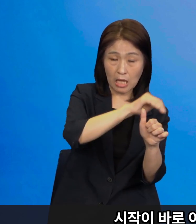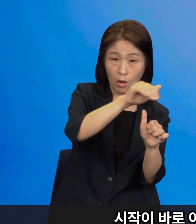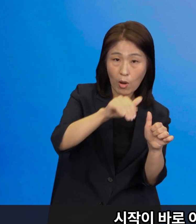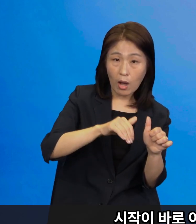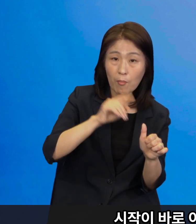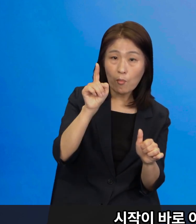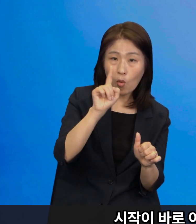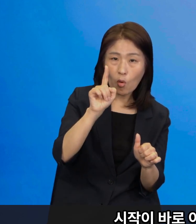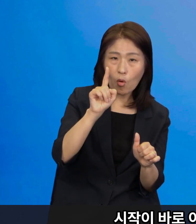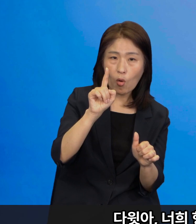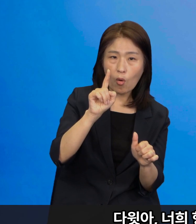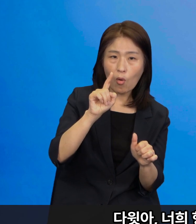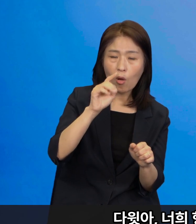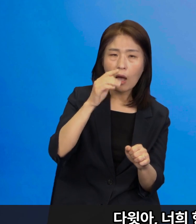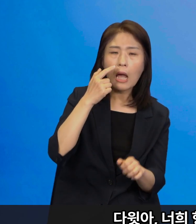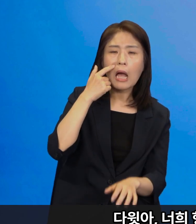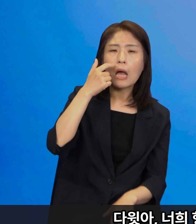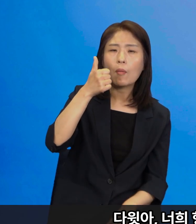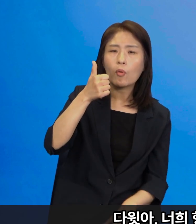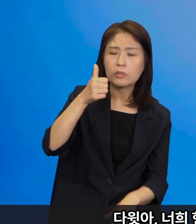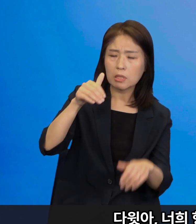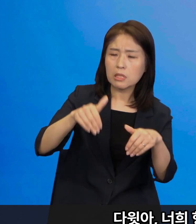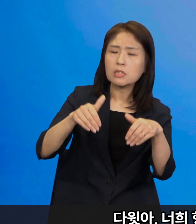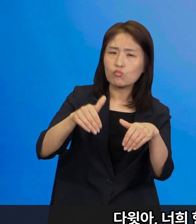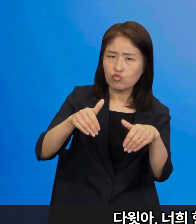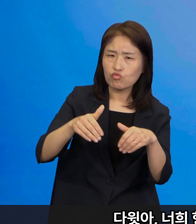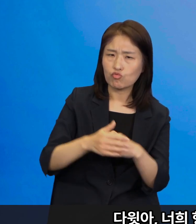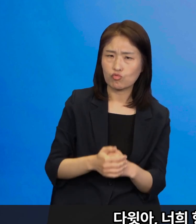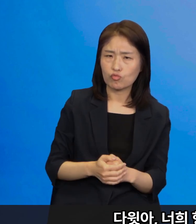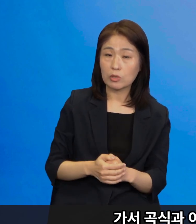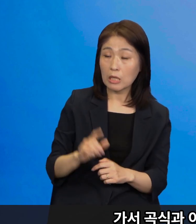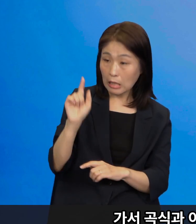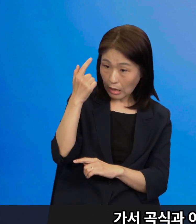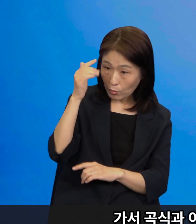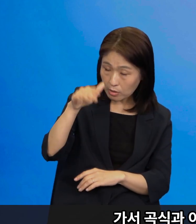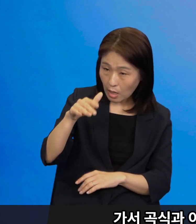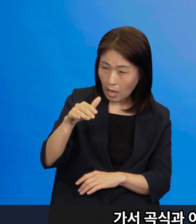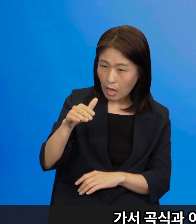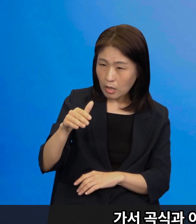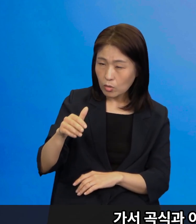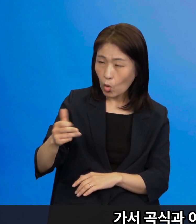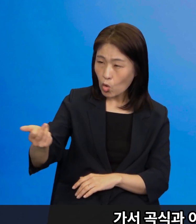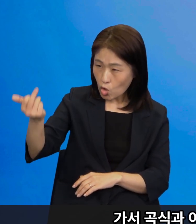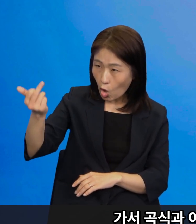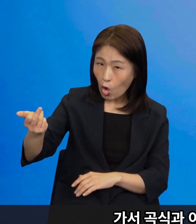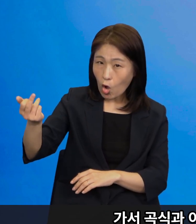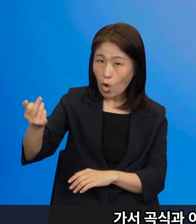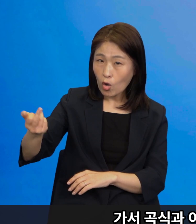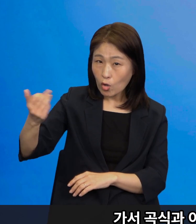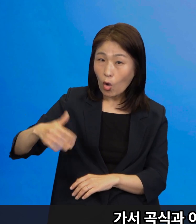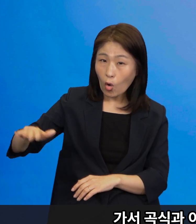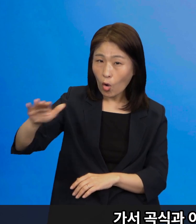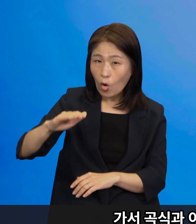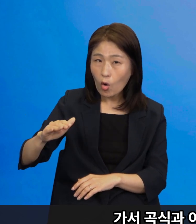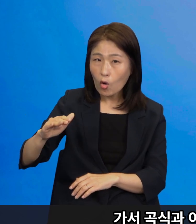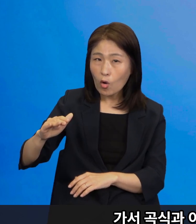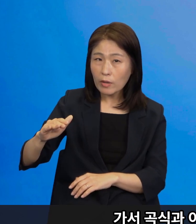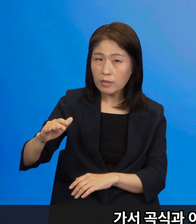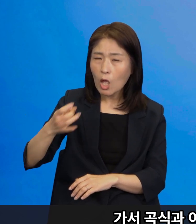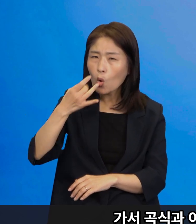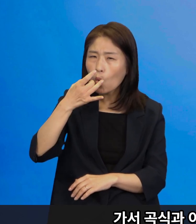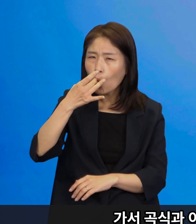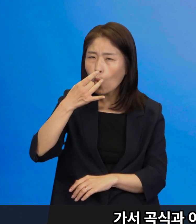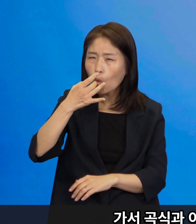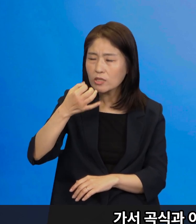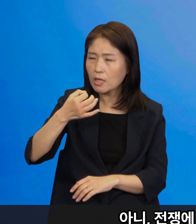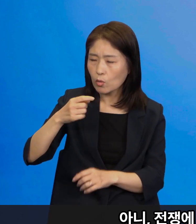아버지의 심부름이었습니다. 다윗아, 너희 형들 지금 전쟁 나가 있는데 가서 곡식과 이 떡 10덩이를